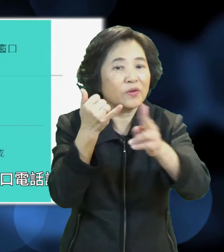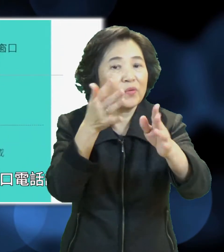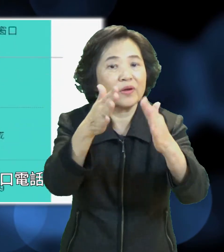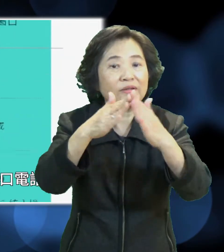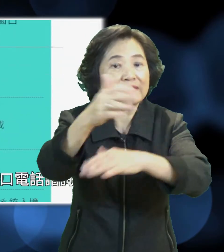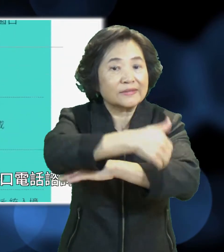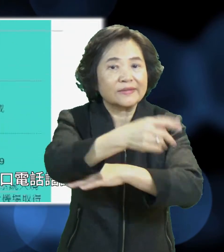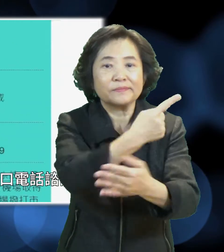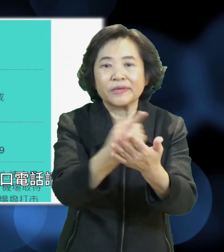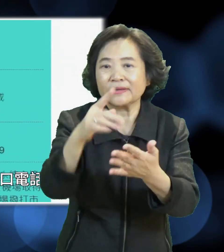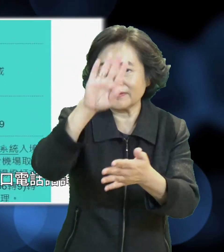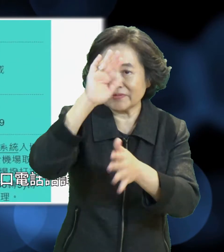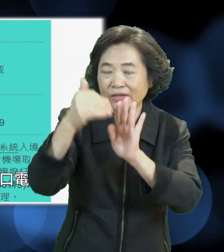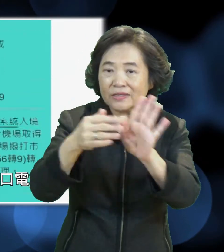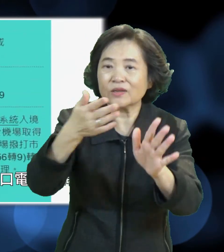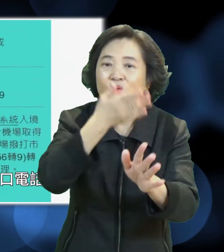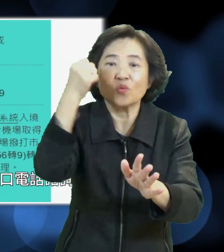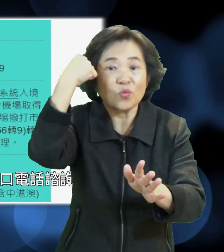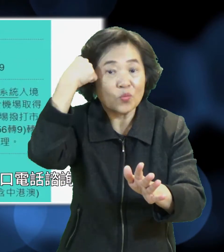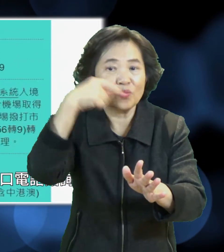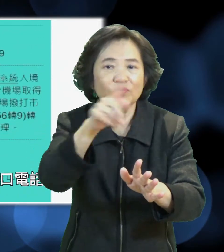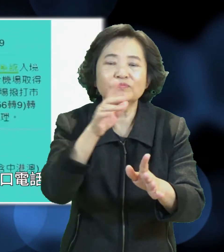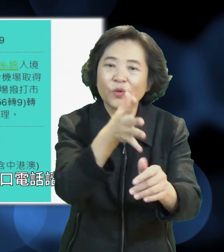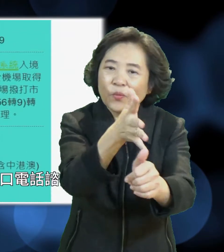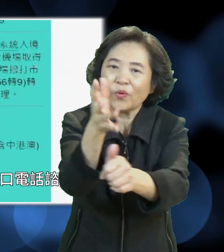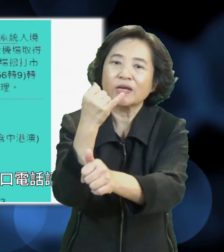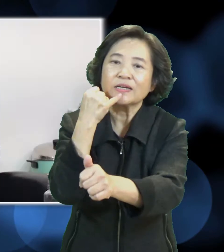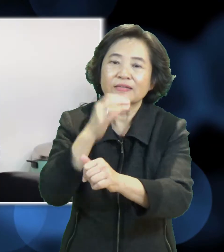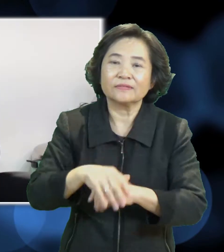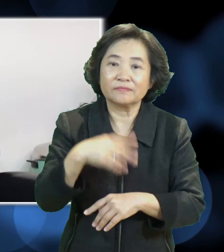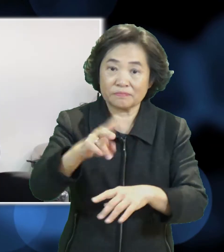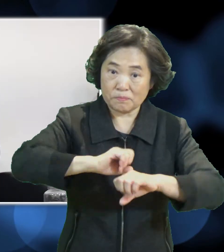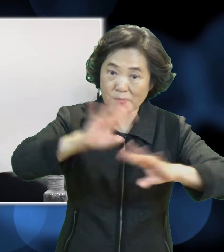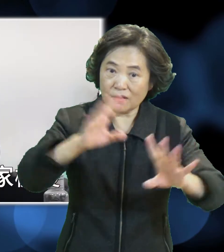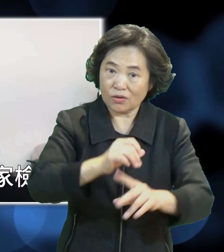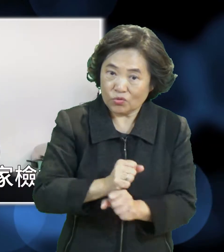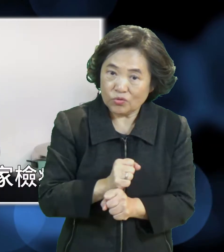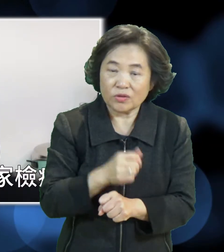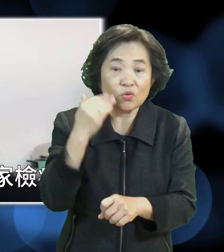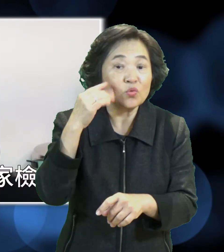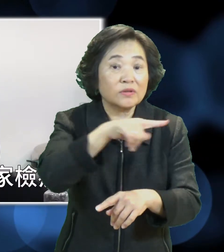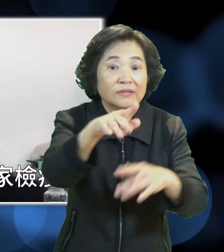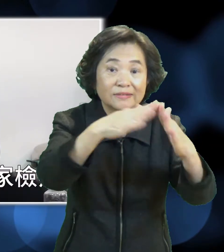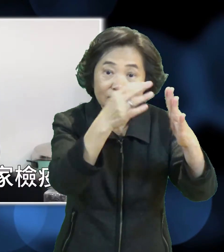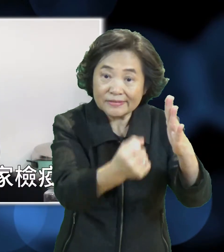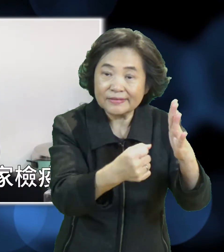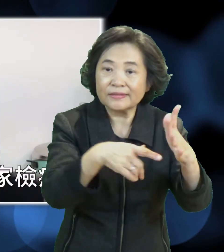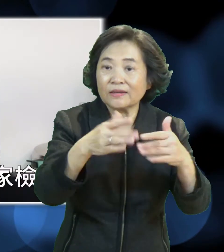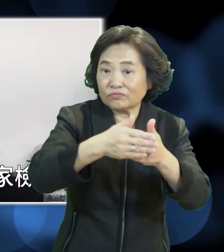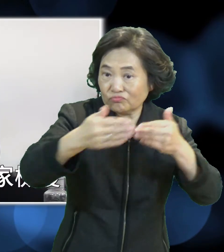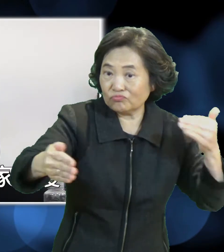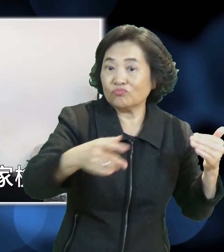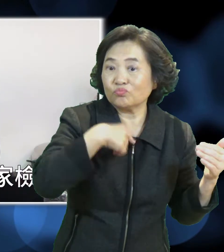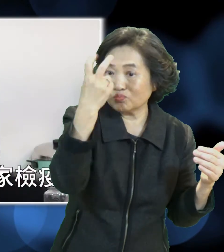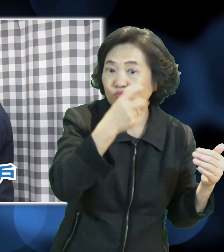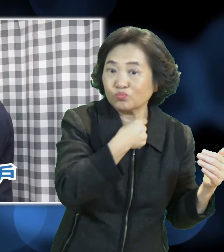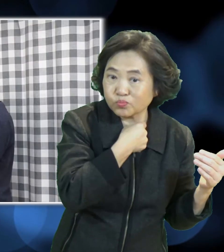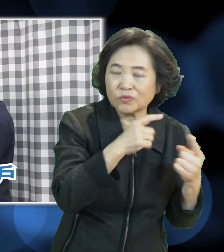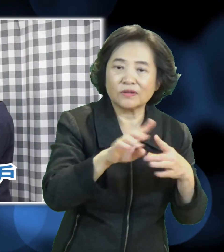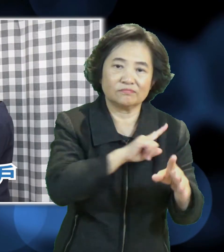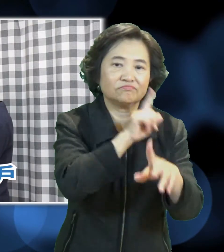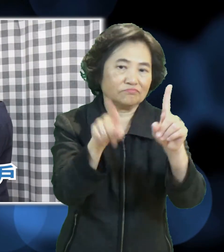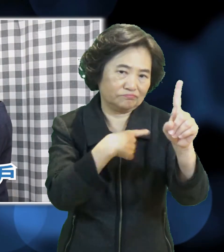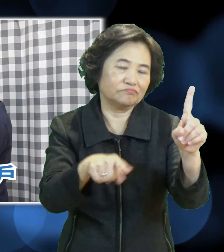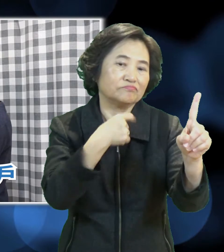打个战士防治低效联络窗口电话咨询。请注意，香港人希望对无法进行居家检疫，填